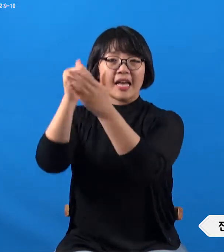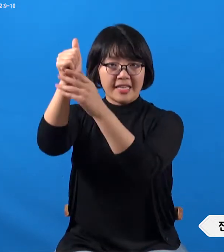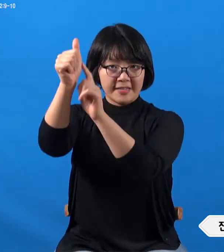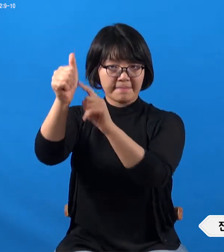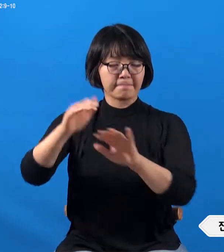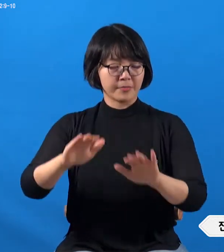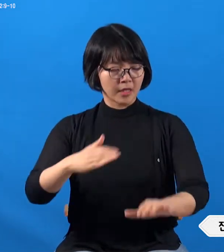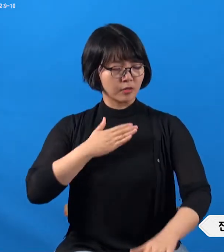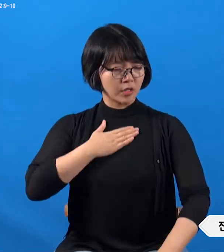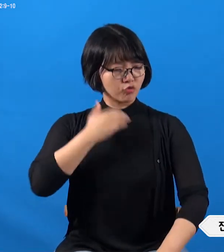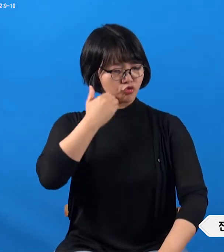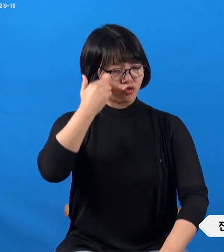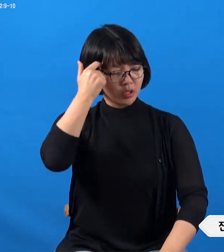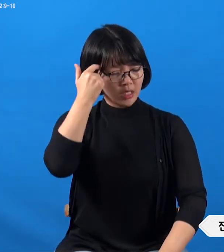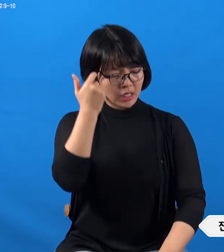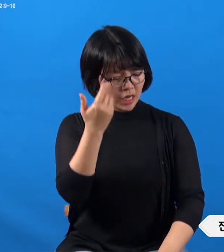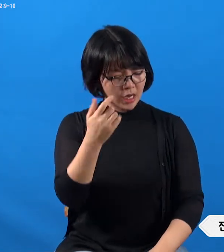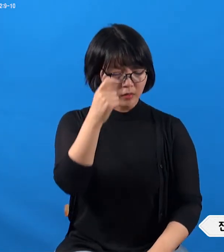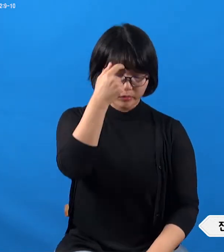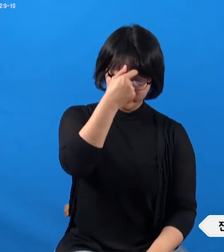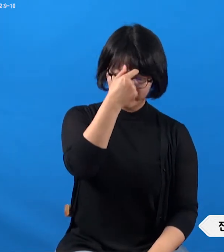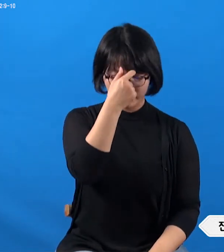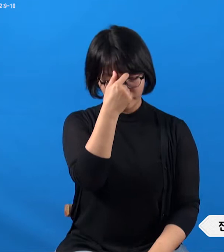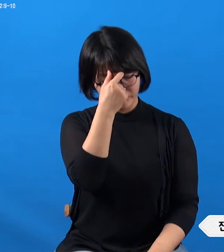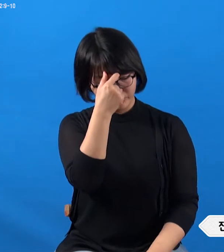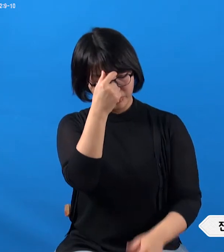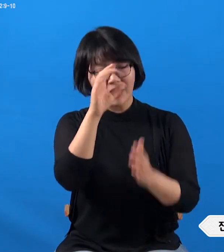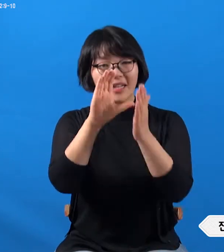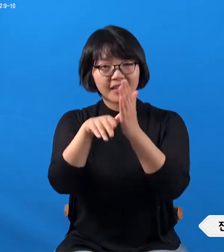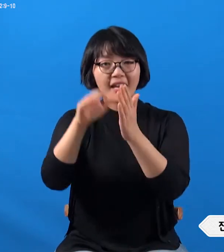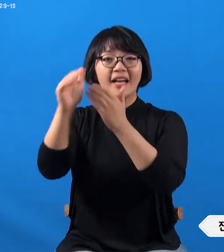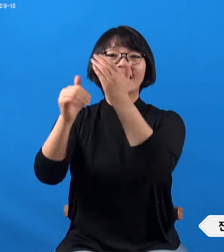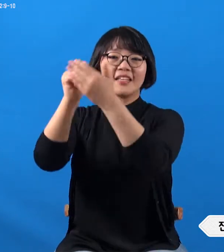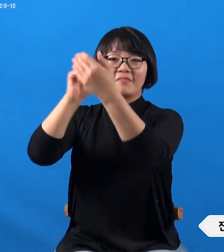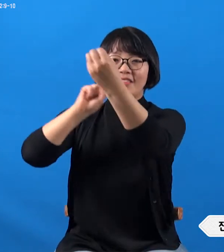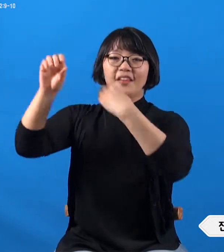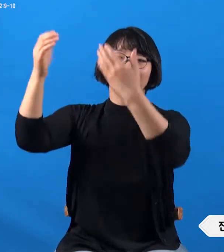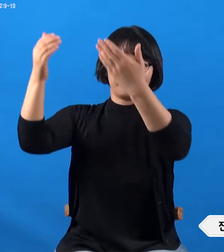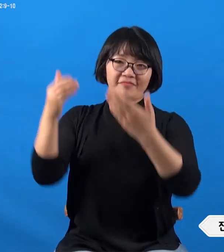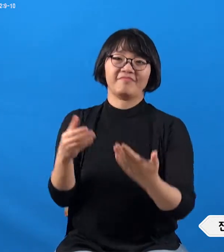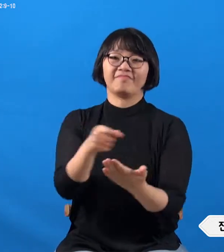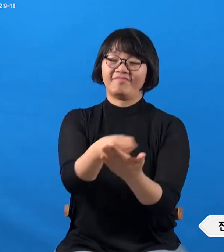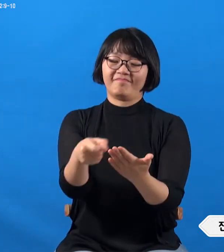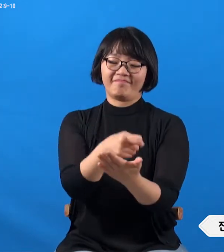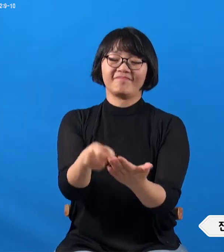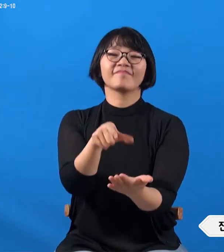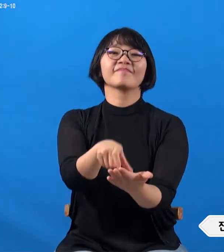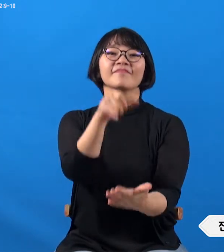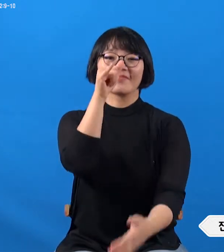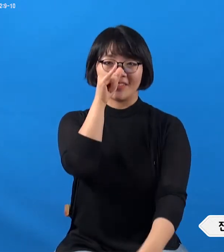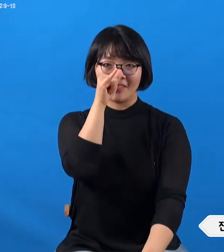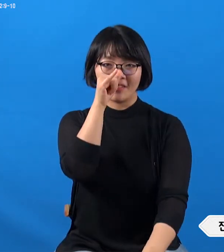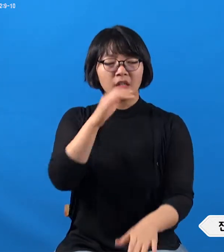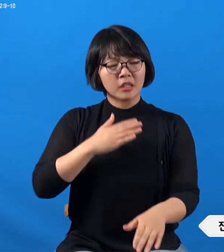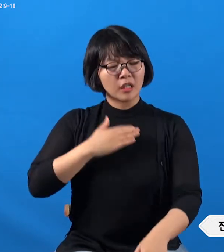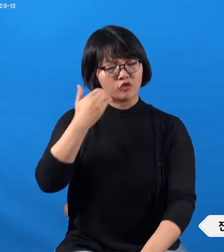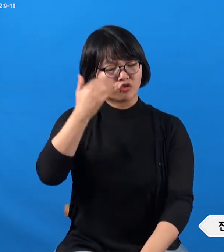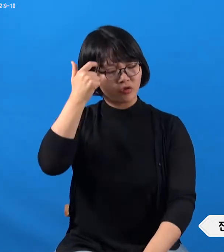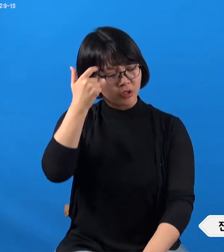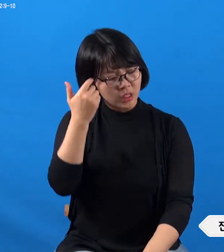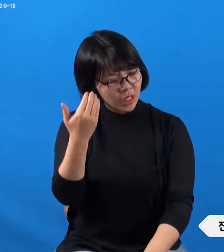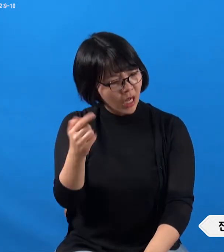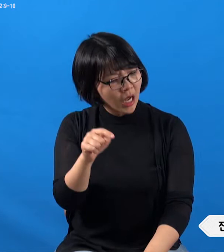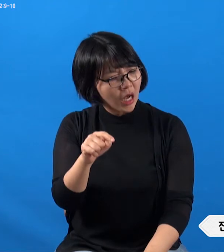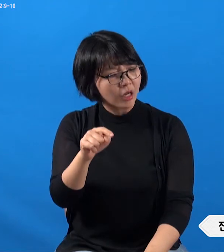오늘 나는 누구인가라는 질문에 대하여 답해 주시기 원하십니다. 우리가 이 질문이 중요한